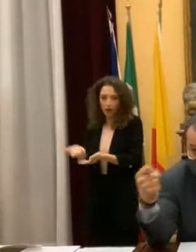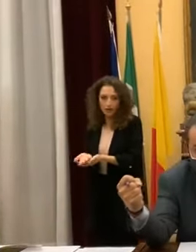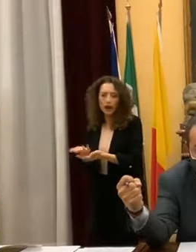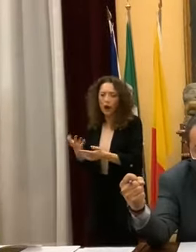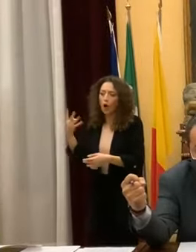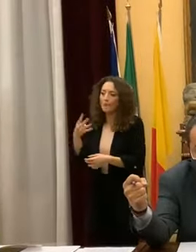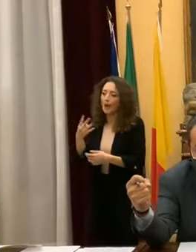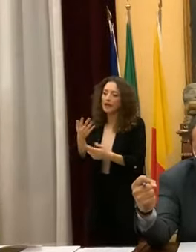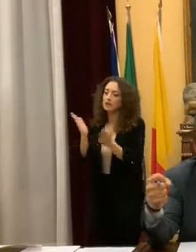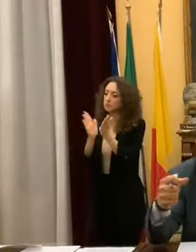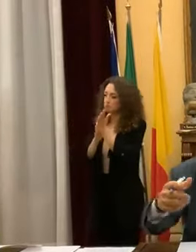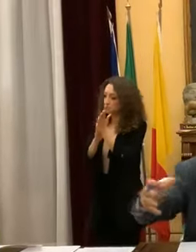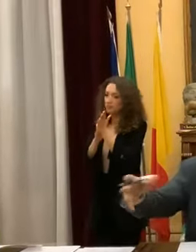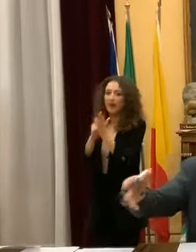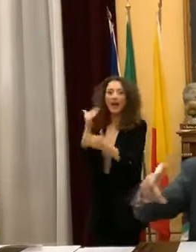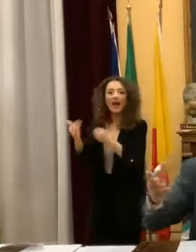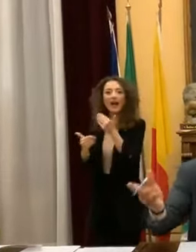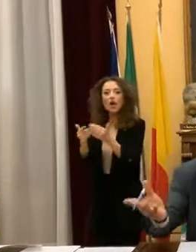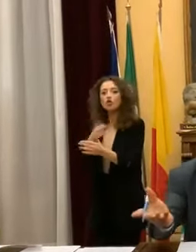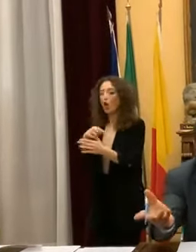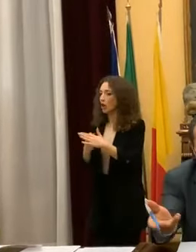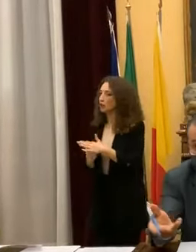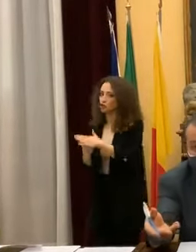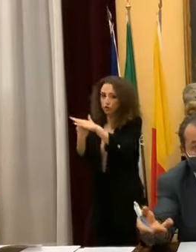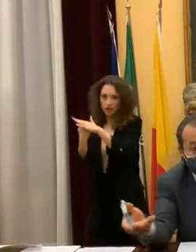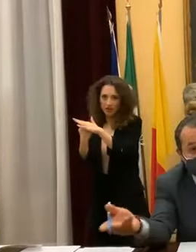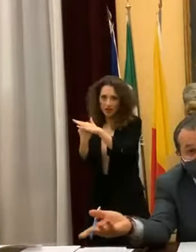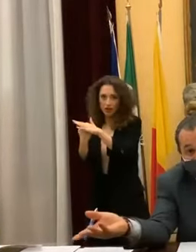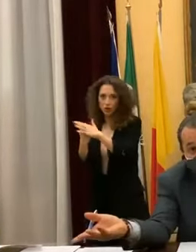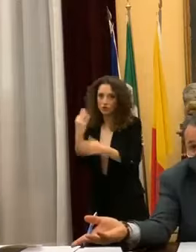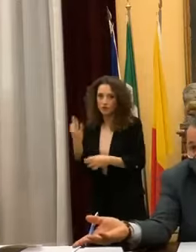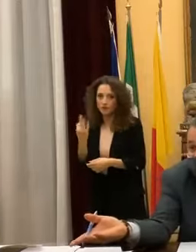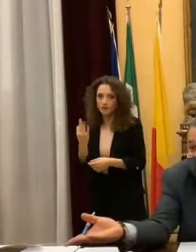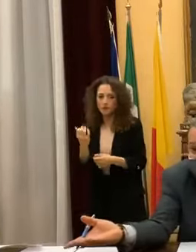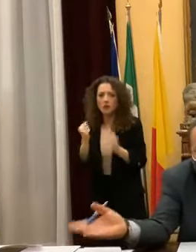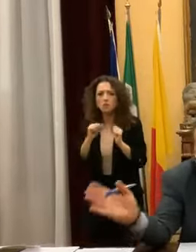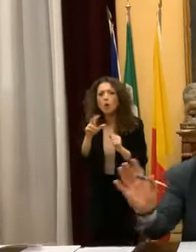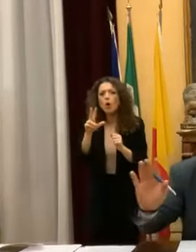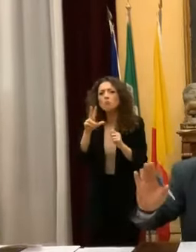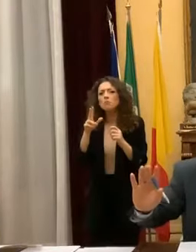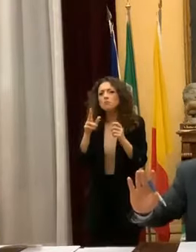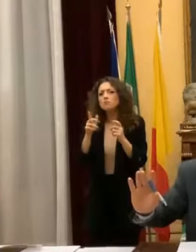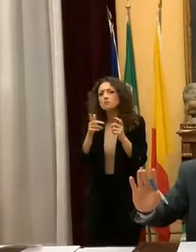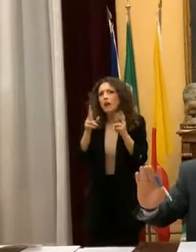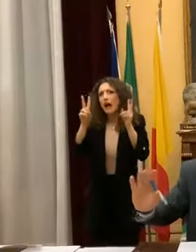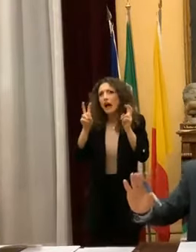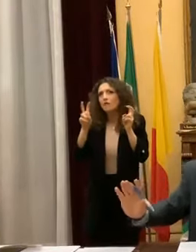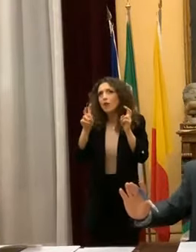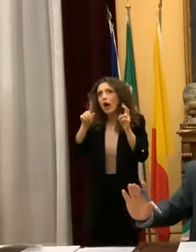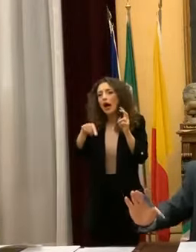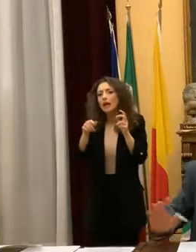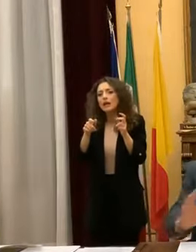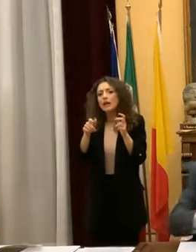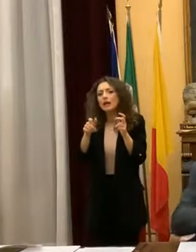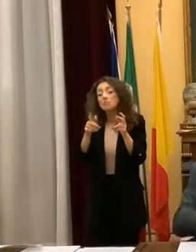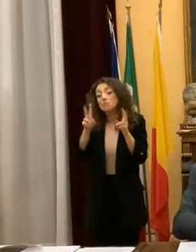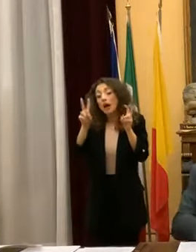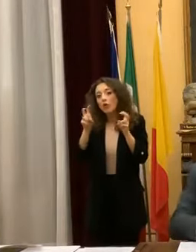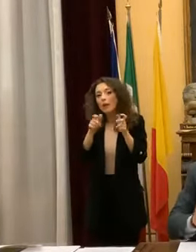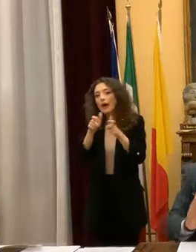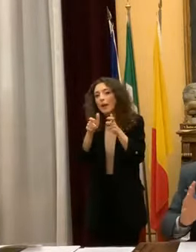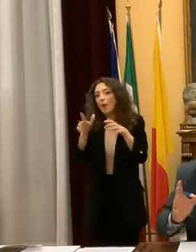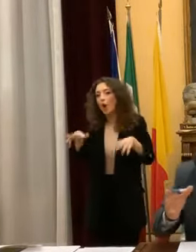sostegno. Parleremo anche di quelli che sono stati i nostri rapporti iniziali, ma noi, come vedi, ci siamo fatti da